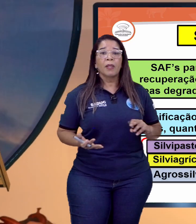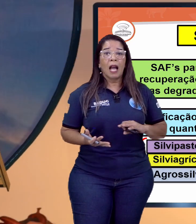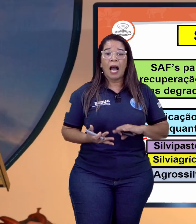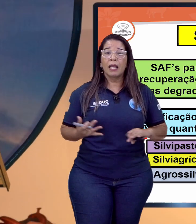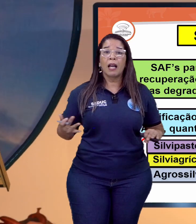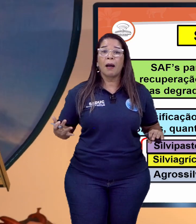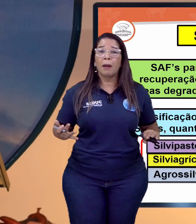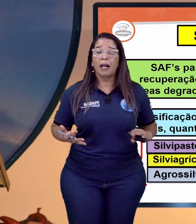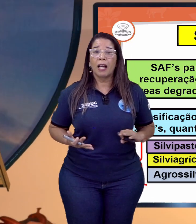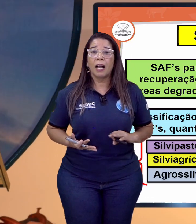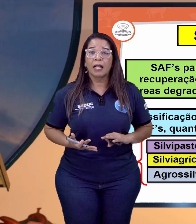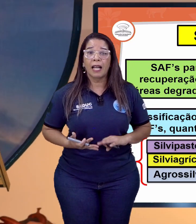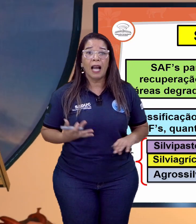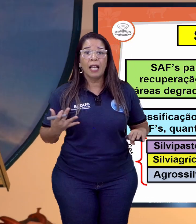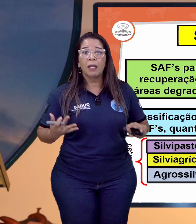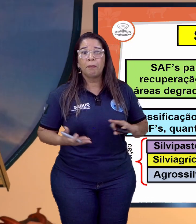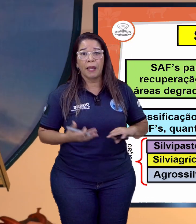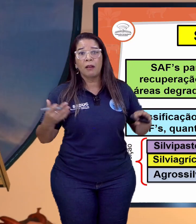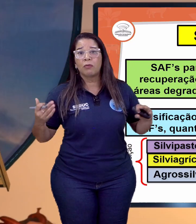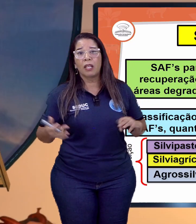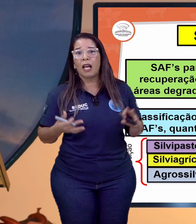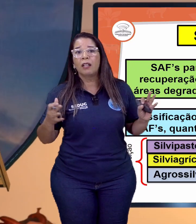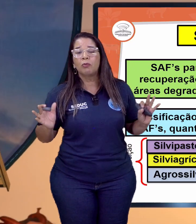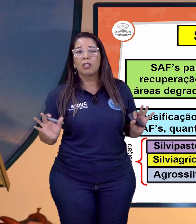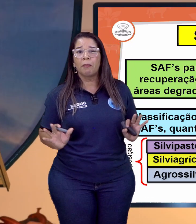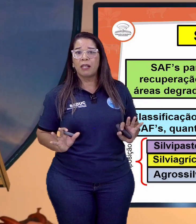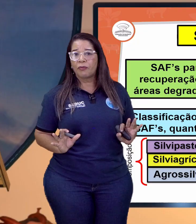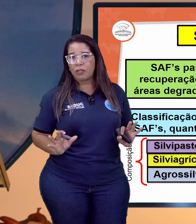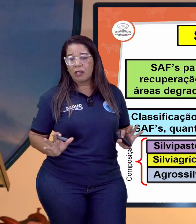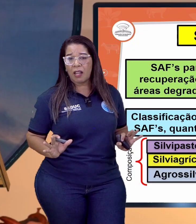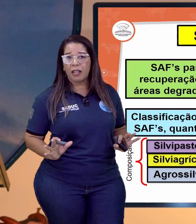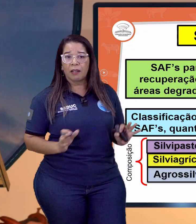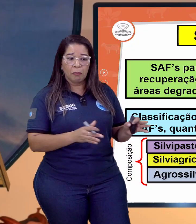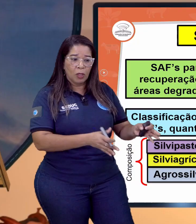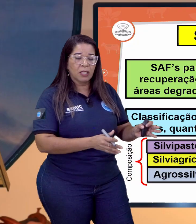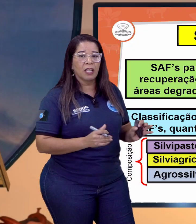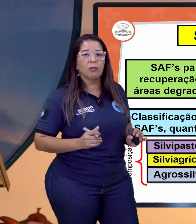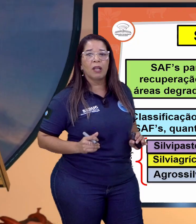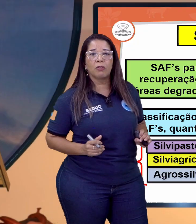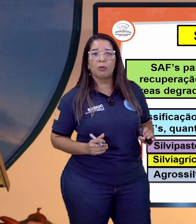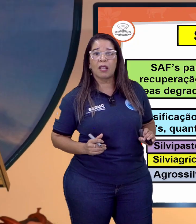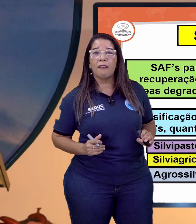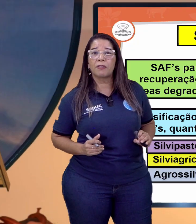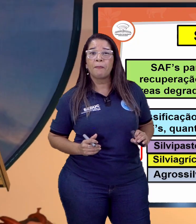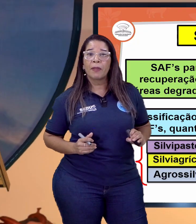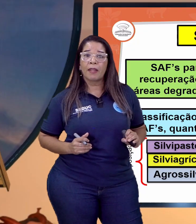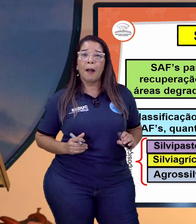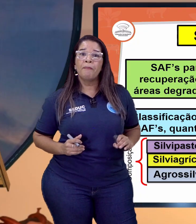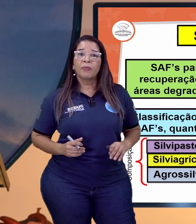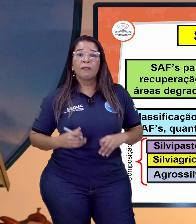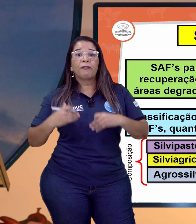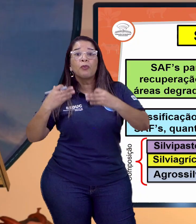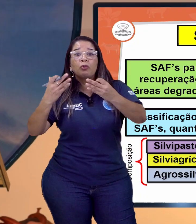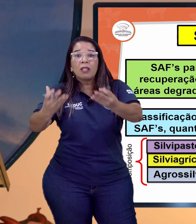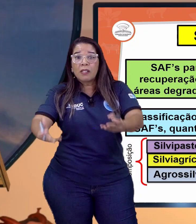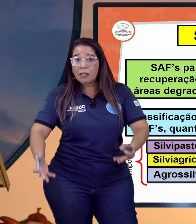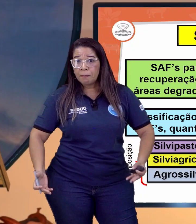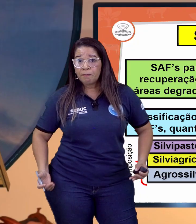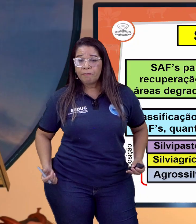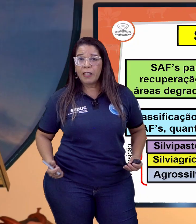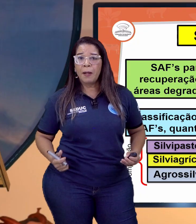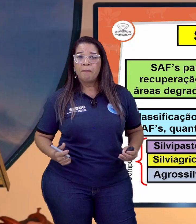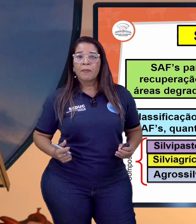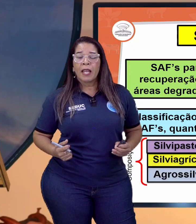madeira, a carne, pelo, sei lá, dos animais que você está inserindo aí nos seus SAFs, tá?